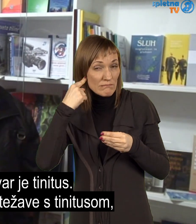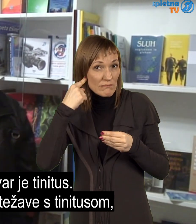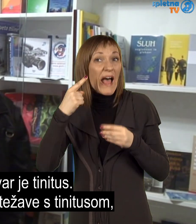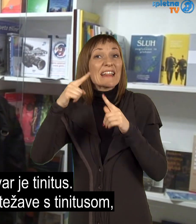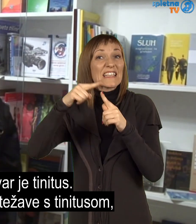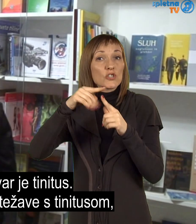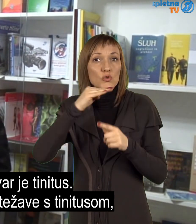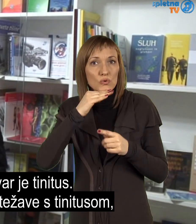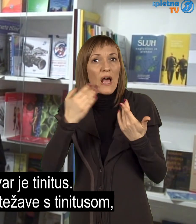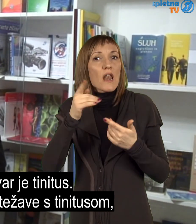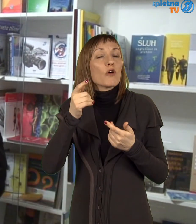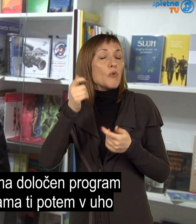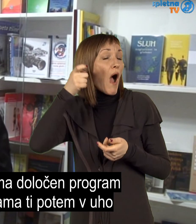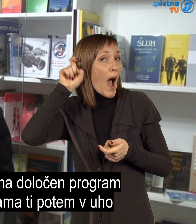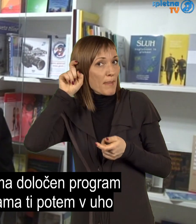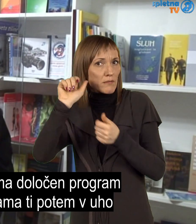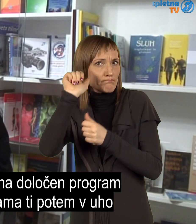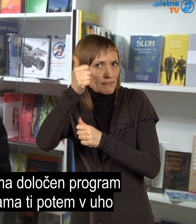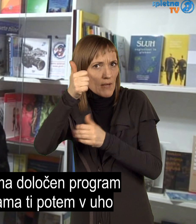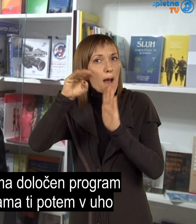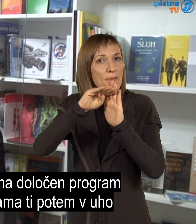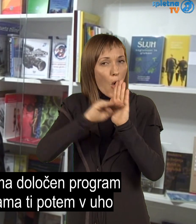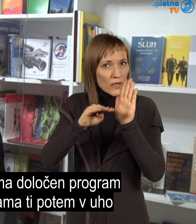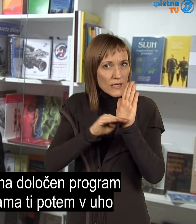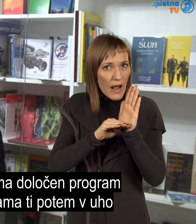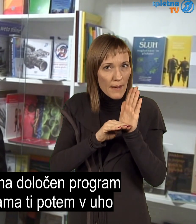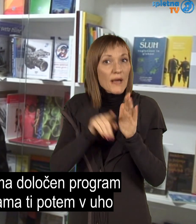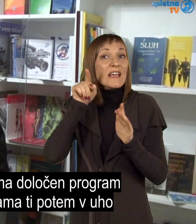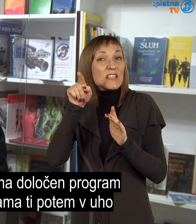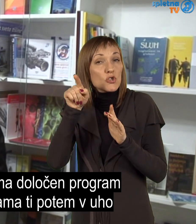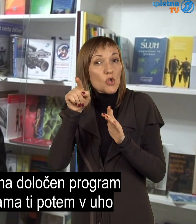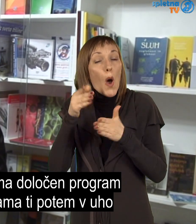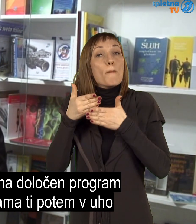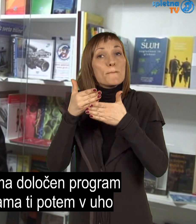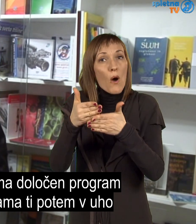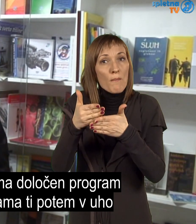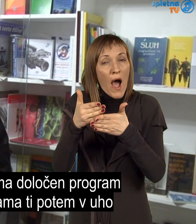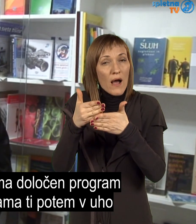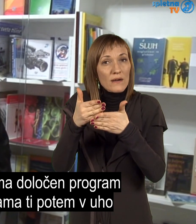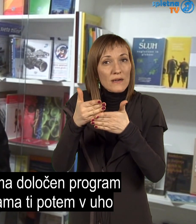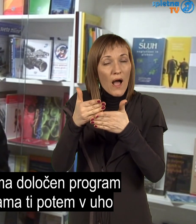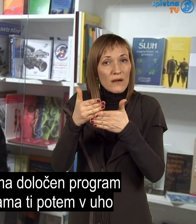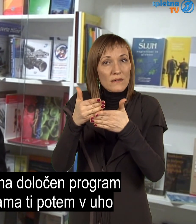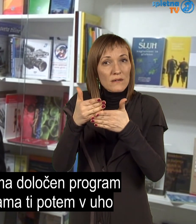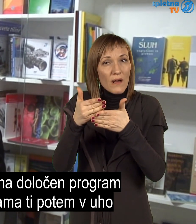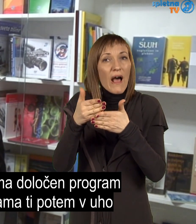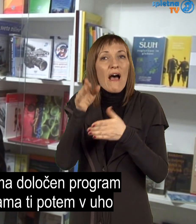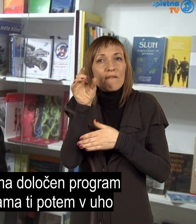aparat ima pač določen program in preko tega programa ti potem v uho